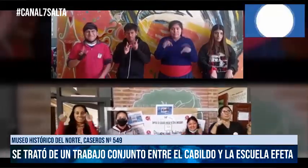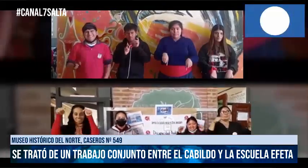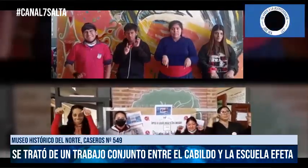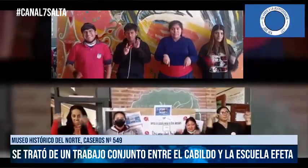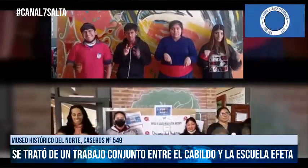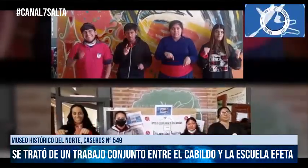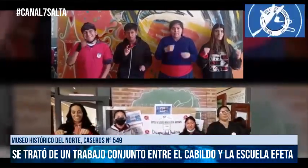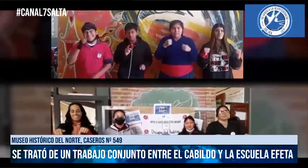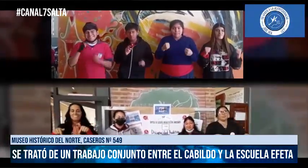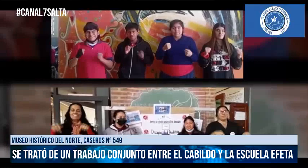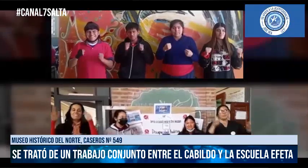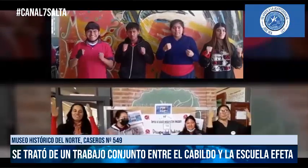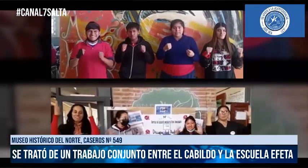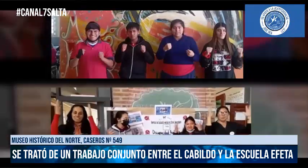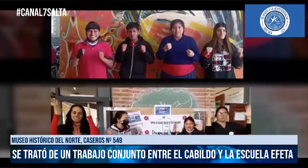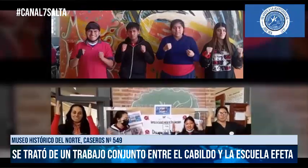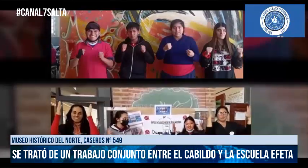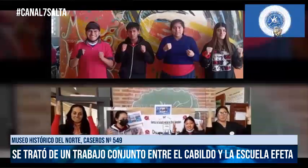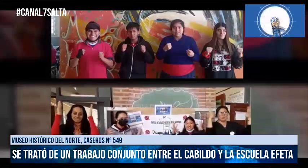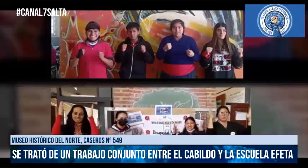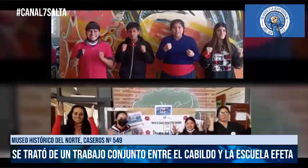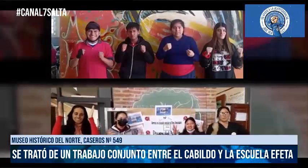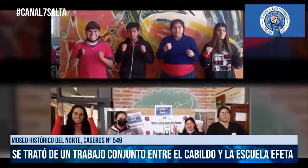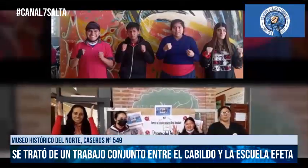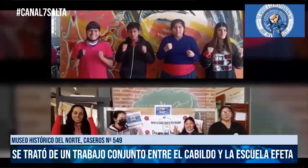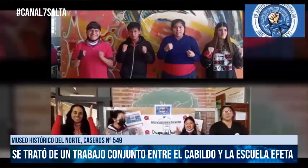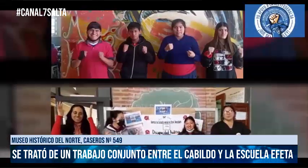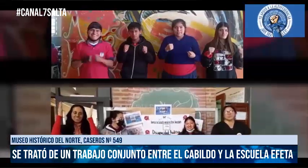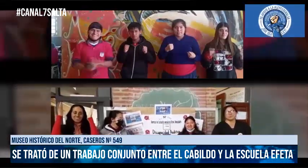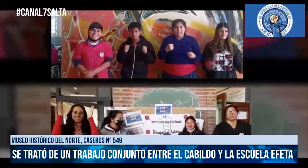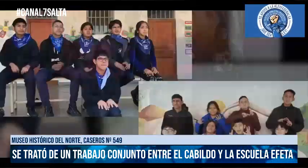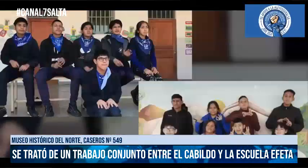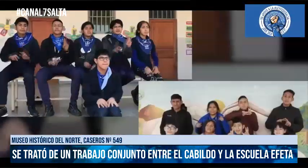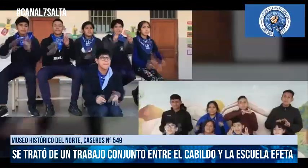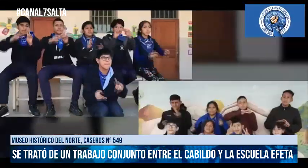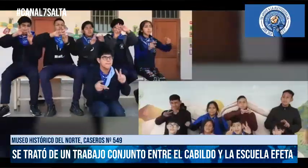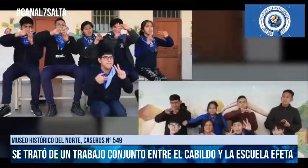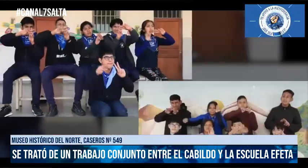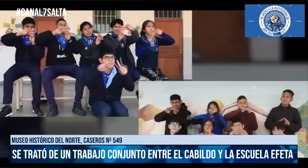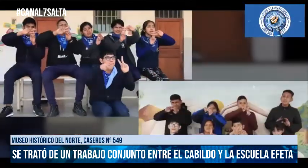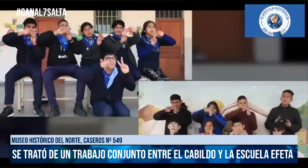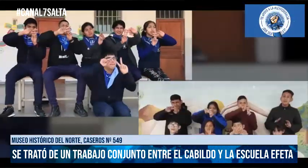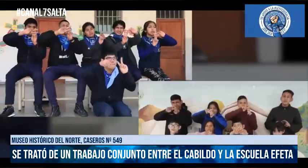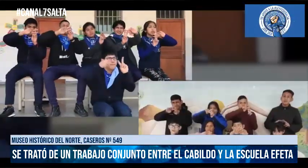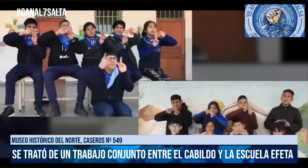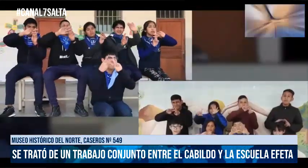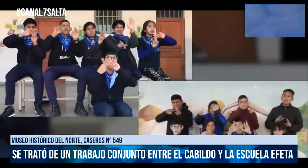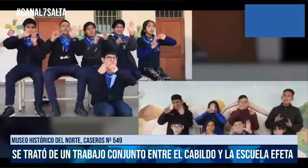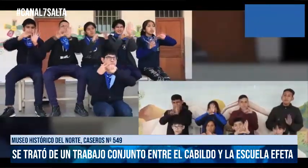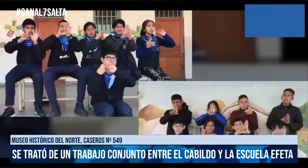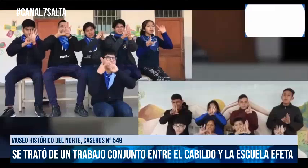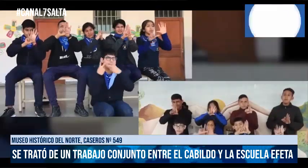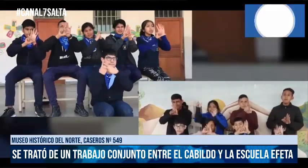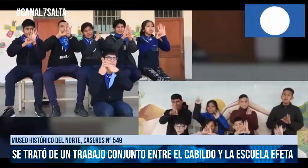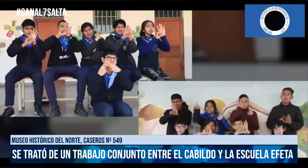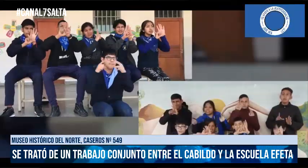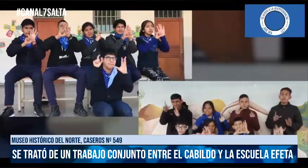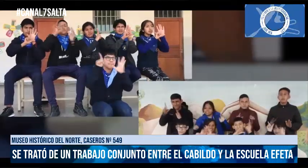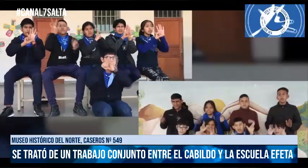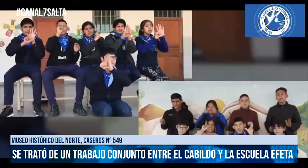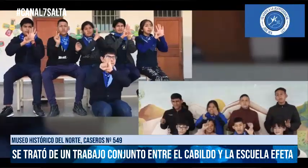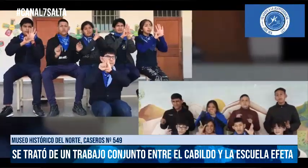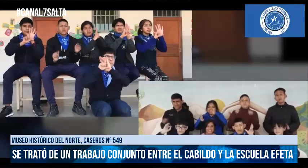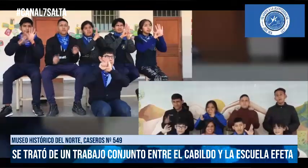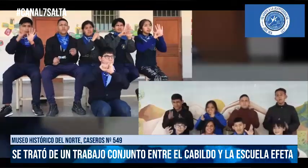empezamos a incluirlos, va a ser nuestro futuro mucho mejor. Bueno, desde el Ministerio de Educación a principio de año nos pidieron hacer